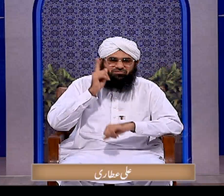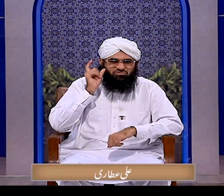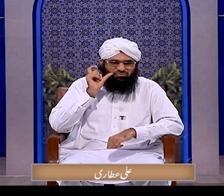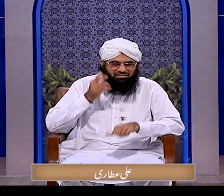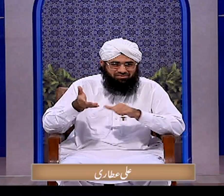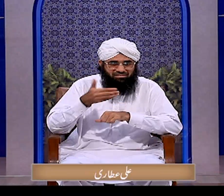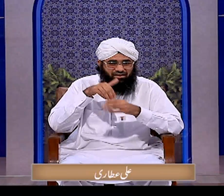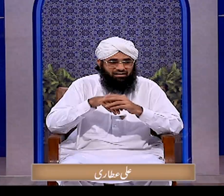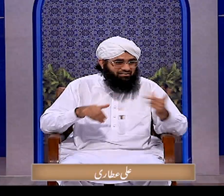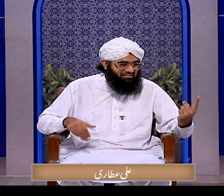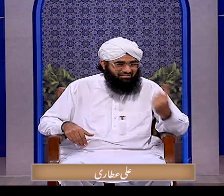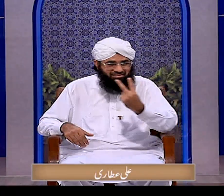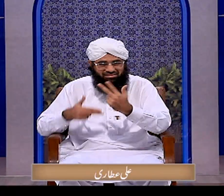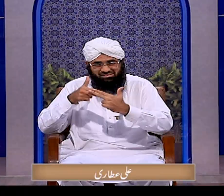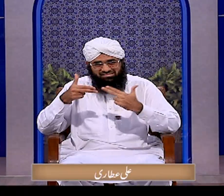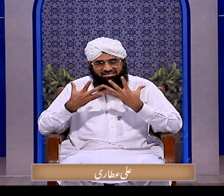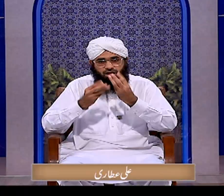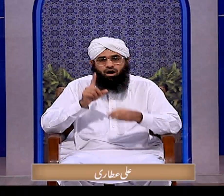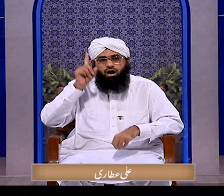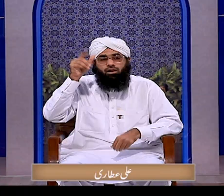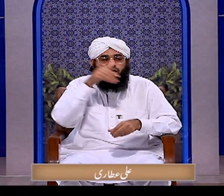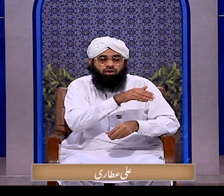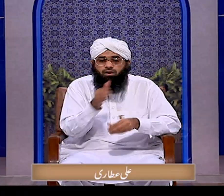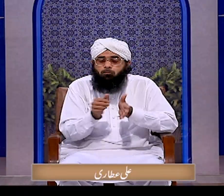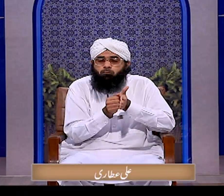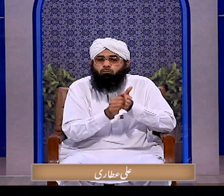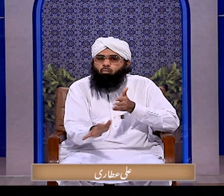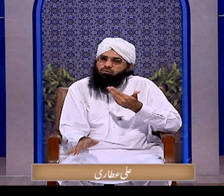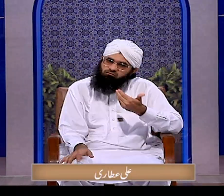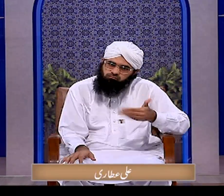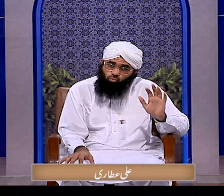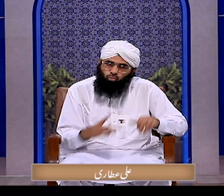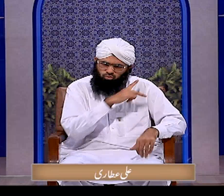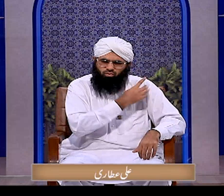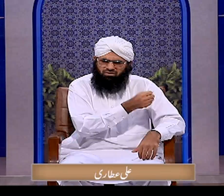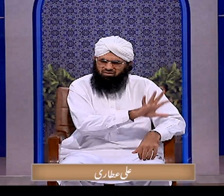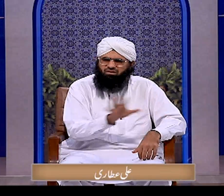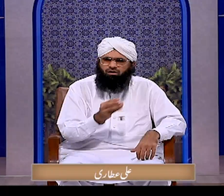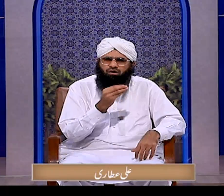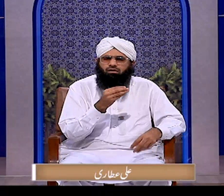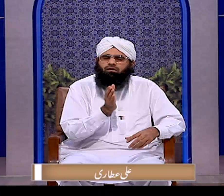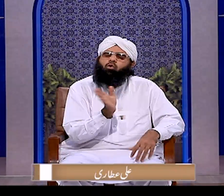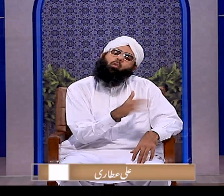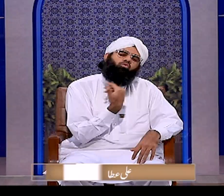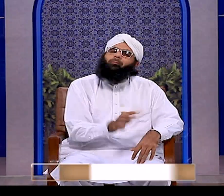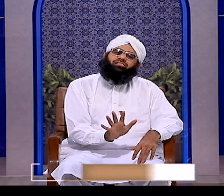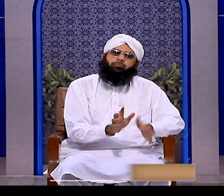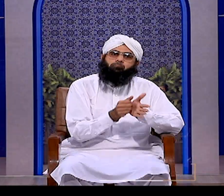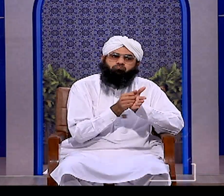فرشتوں میرے بندے کو میری رحمت سے میری جنت میں لے جاؤ، بے شک میں نے اسے بخش دیا۔ اے